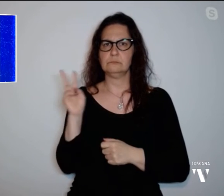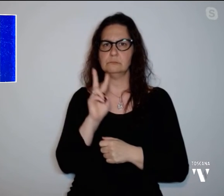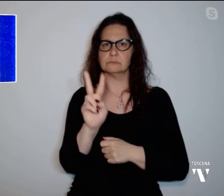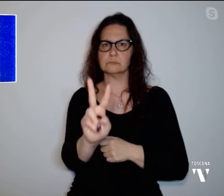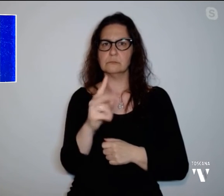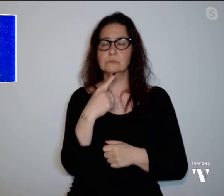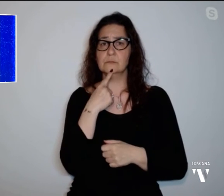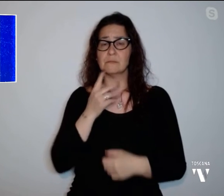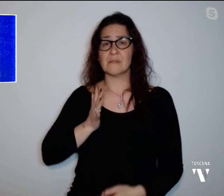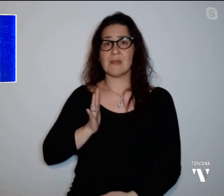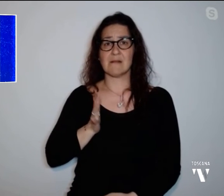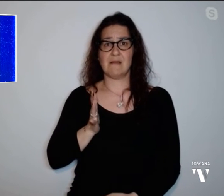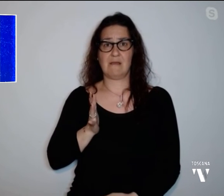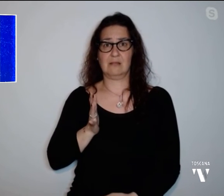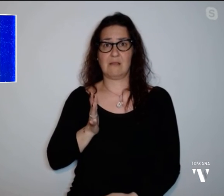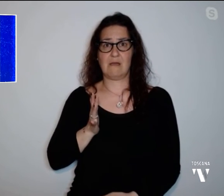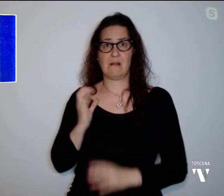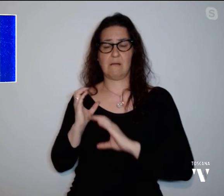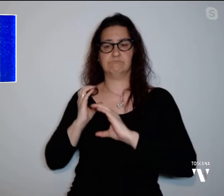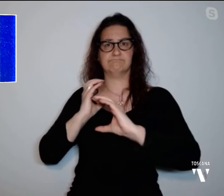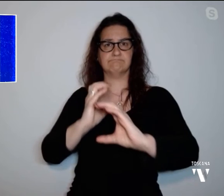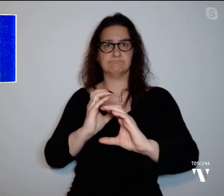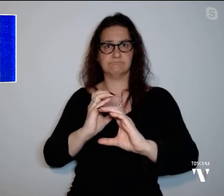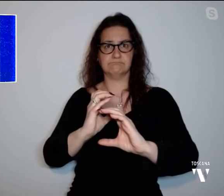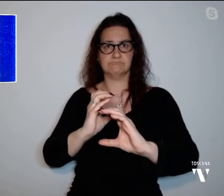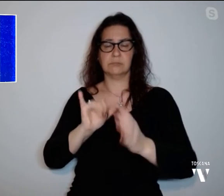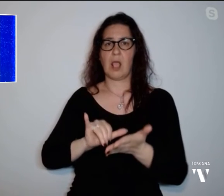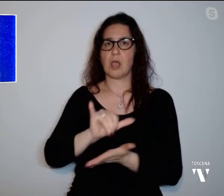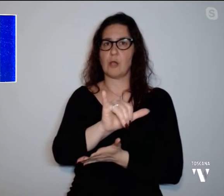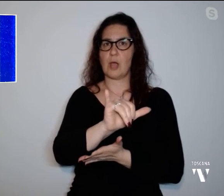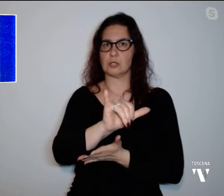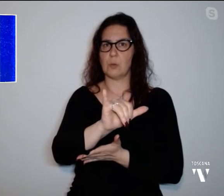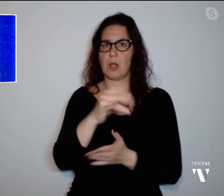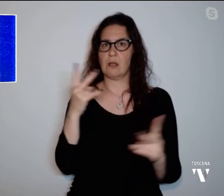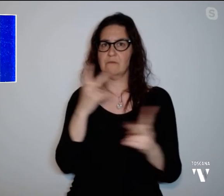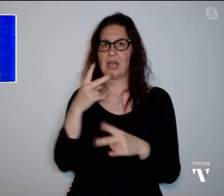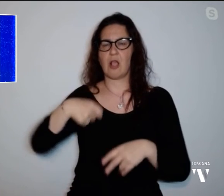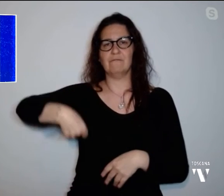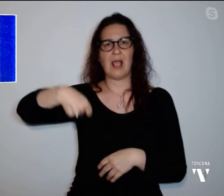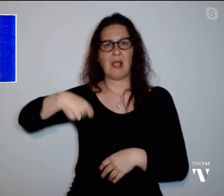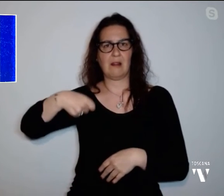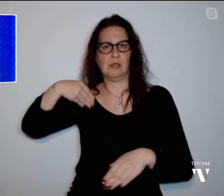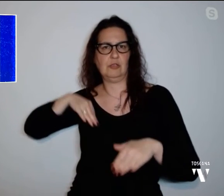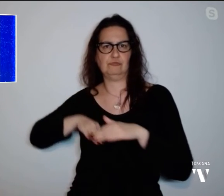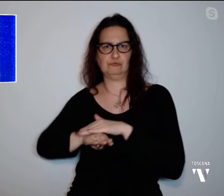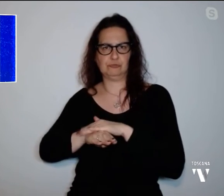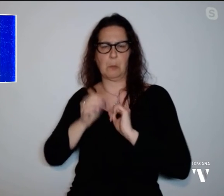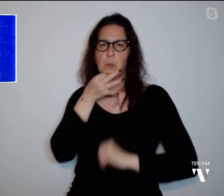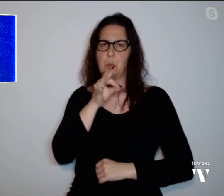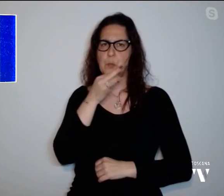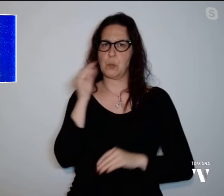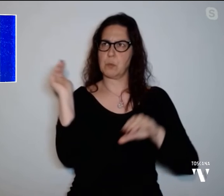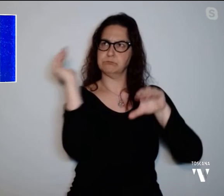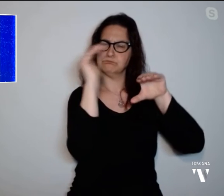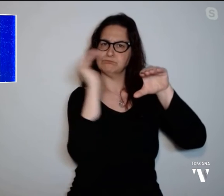delle navette aeroportuali con agevole collocazione delle valigie sulle apposite rastrelliere